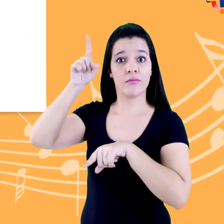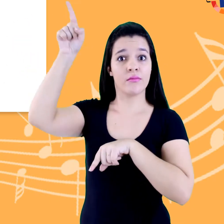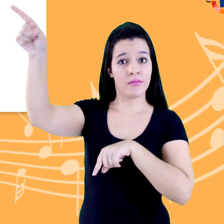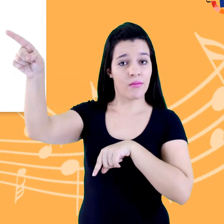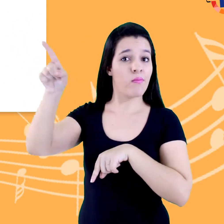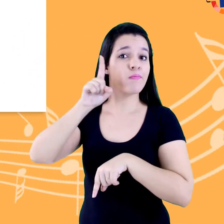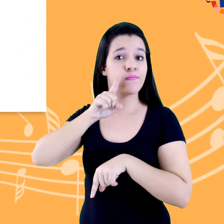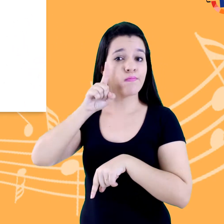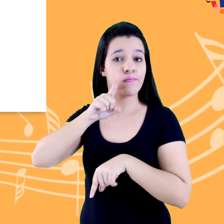INAD, criada em